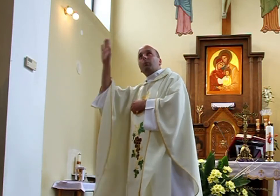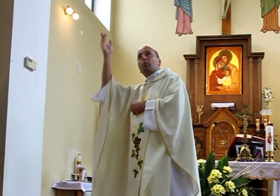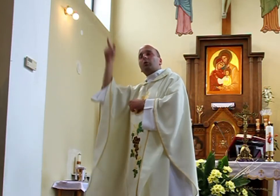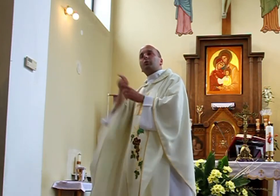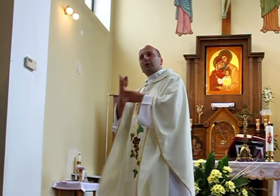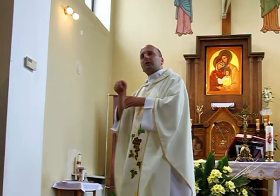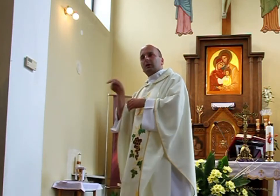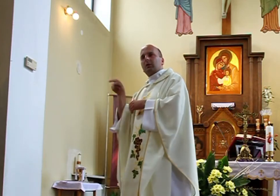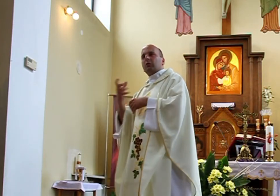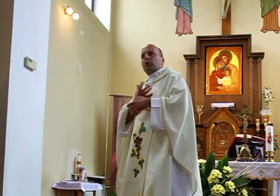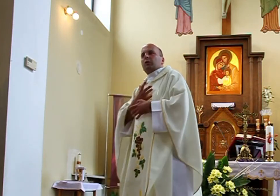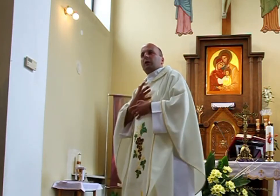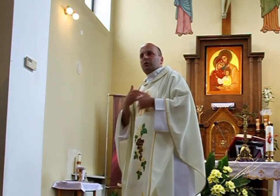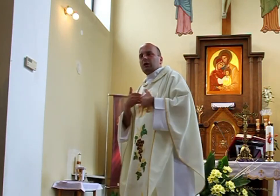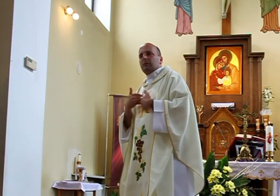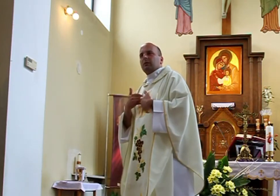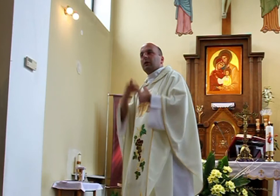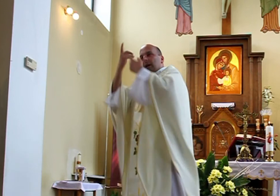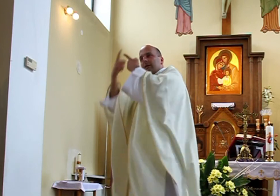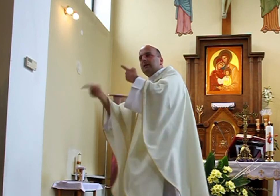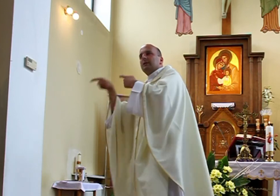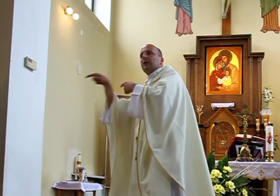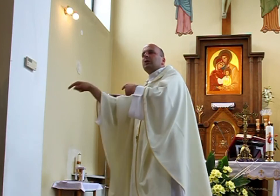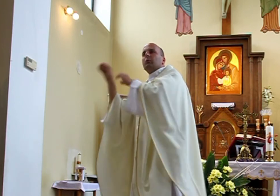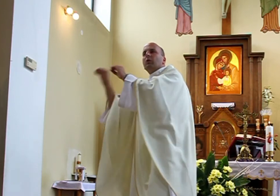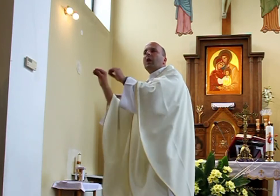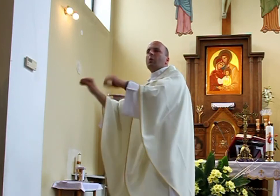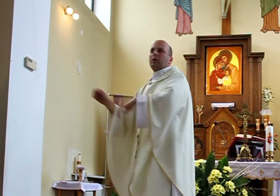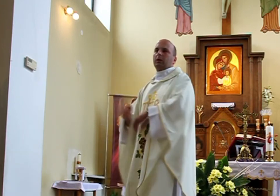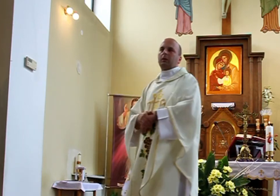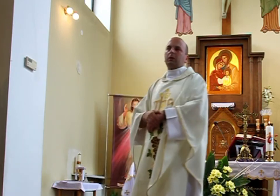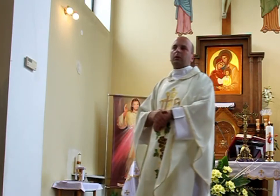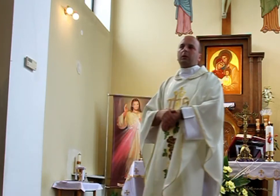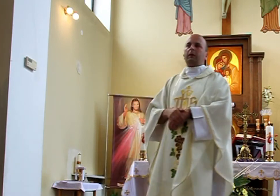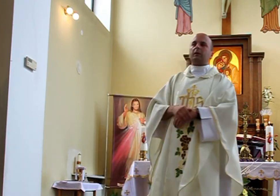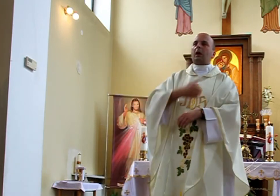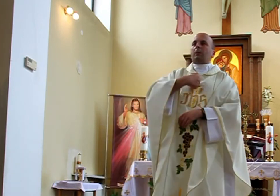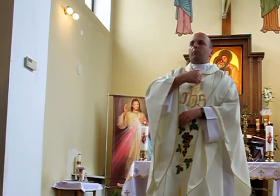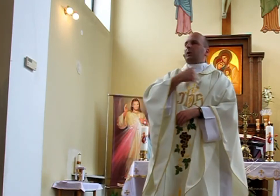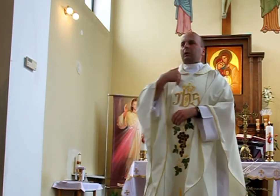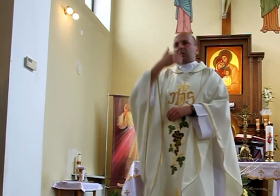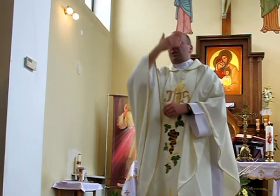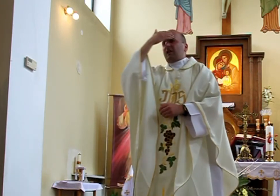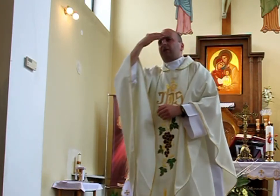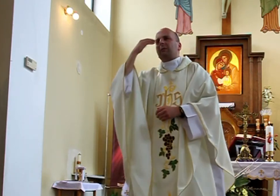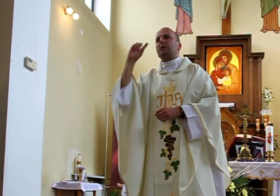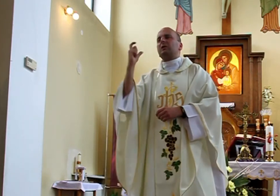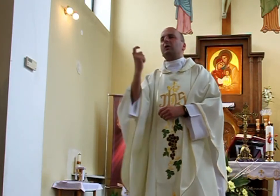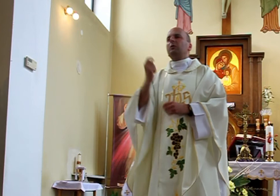Bóg przez to doświadczenie ześle mu naukę. A więc my nie wiemy, co